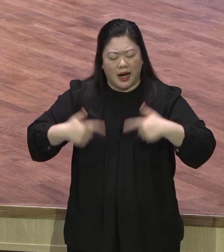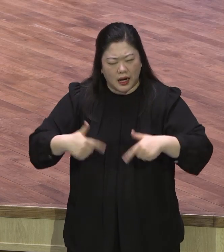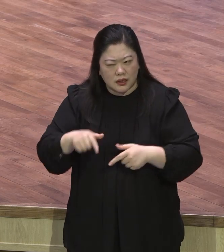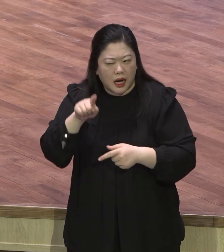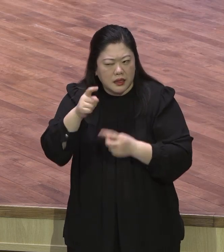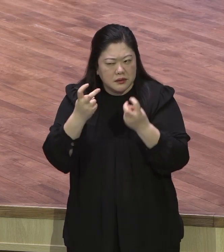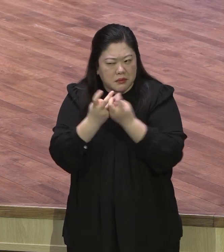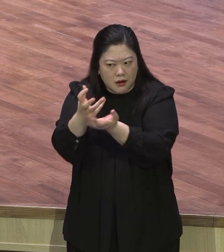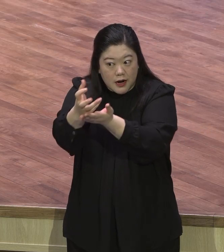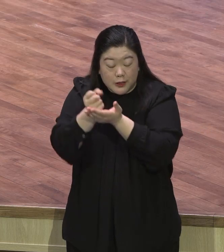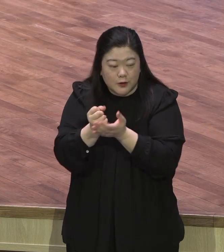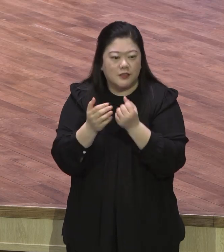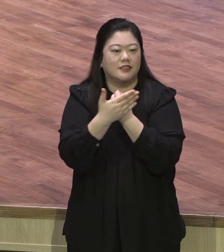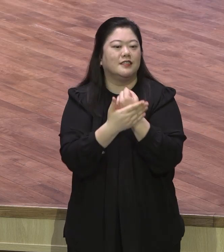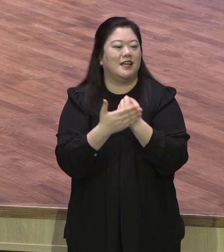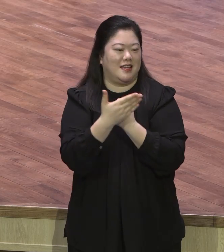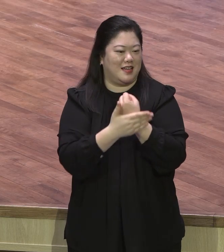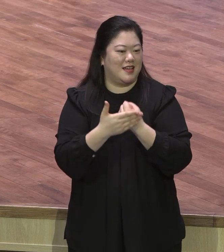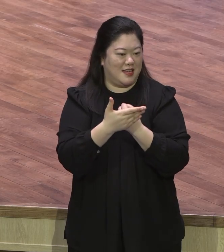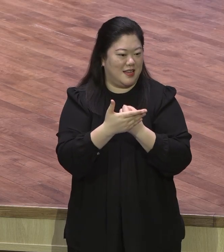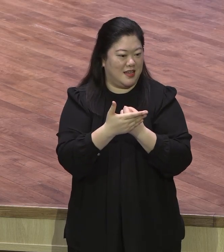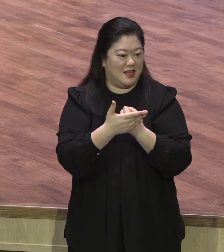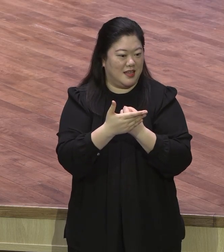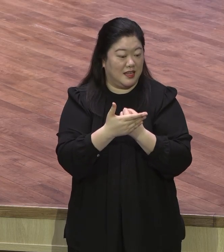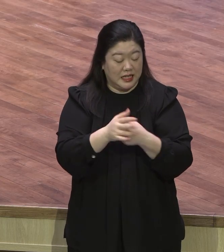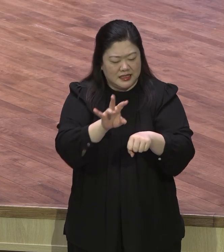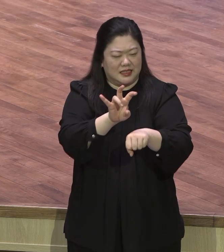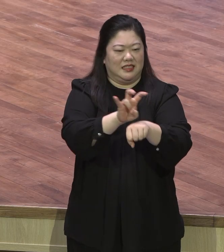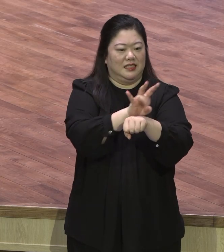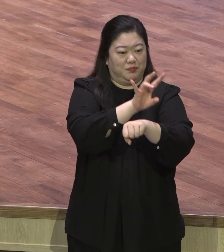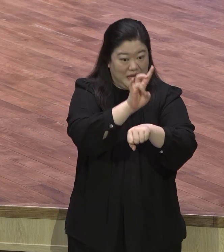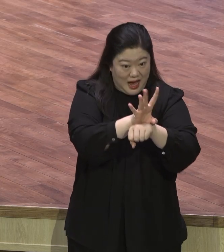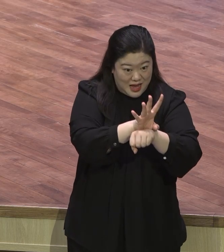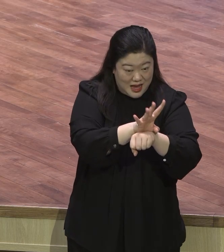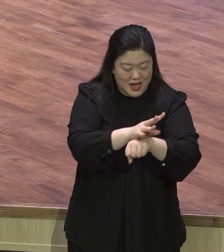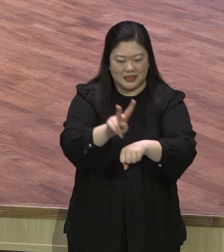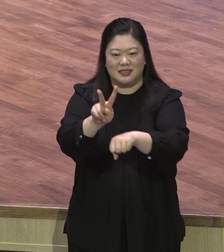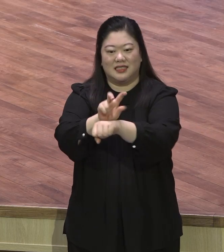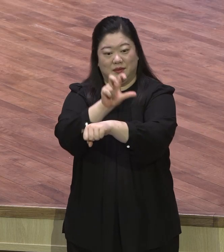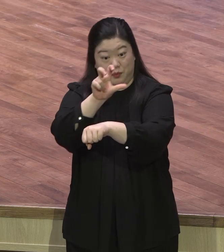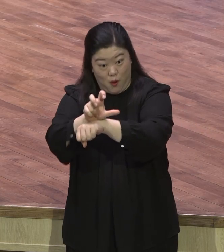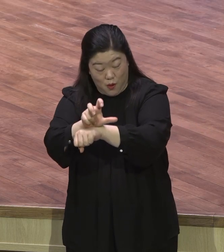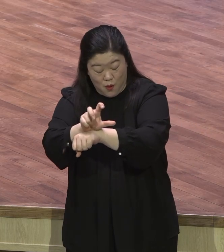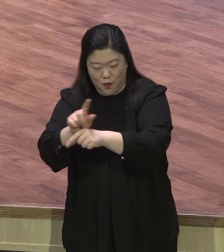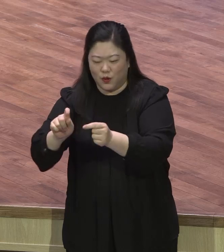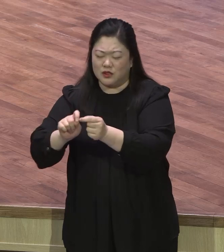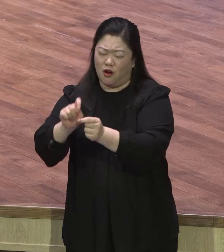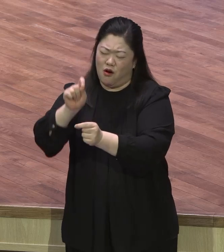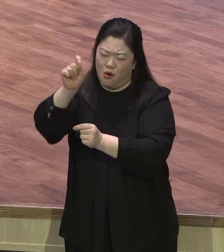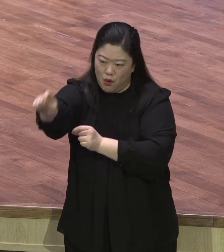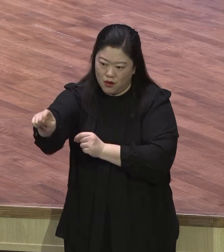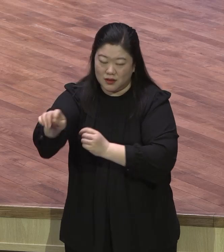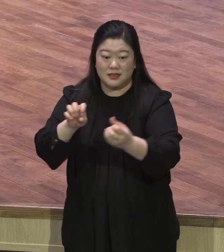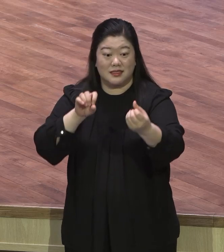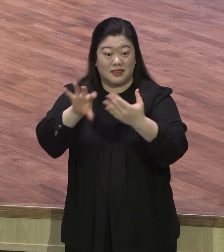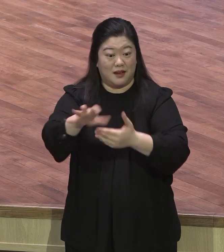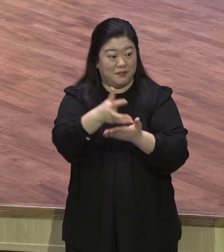24시 25시 영원의 이 응답을